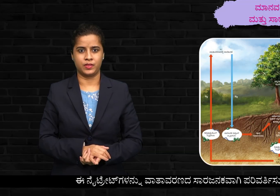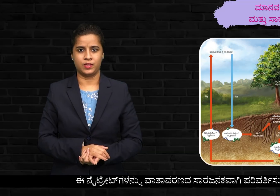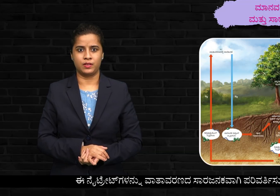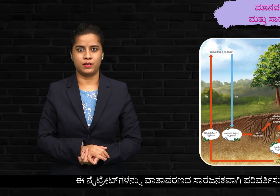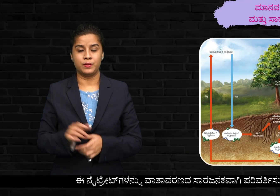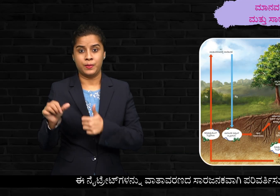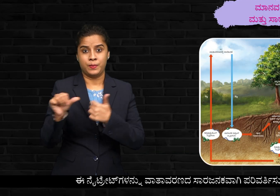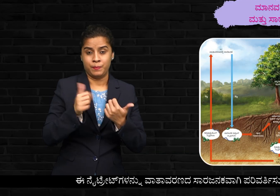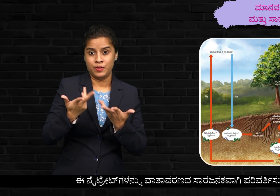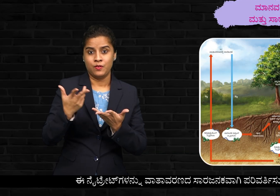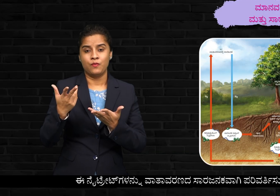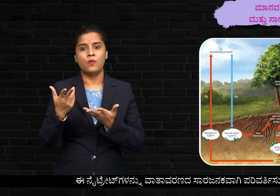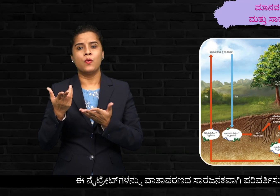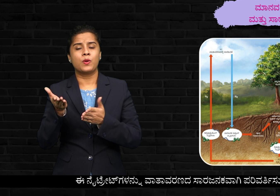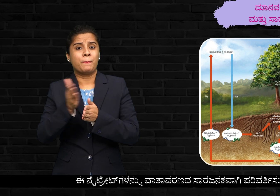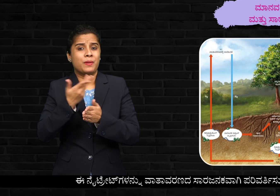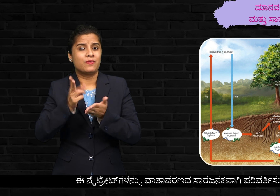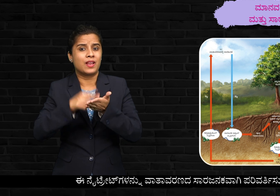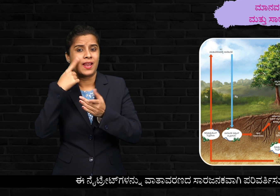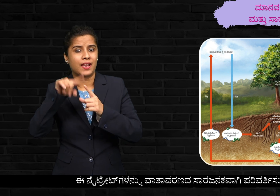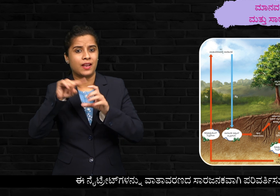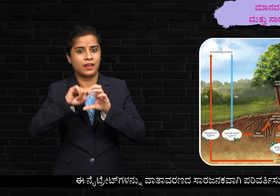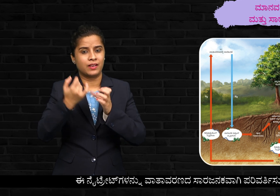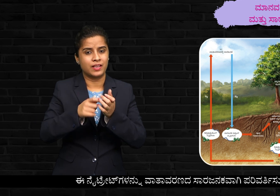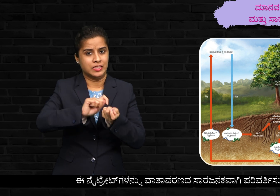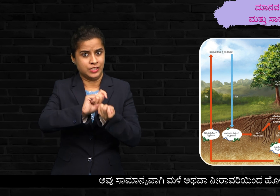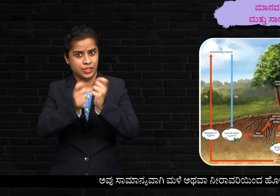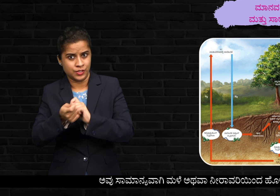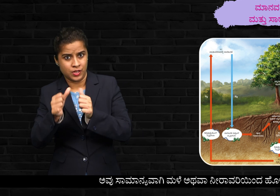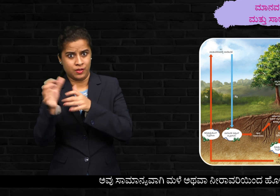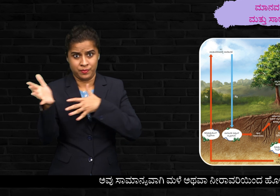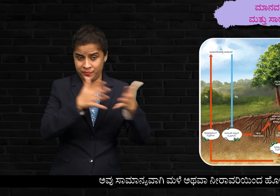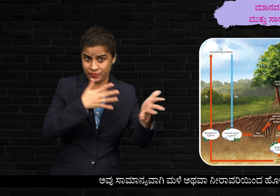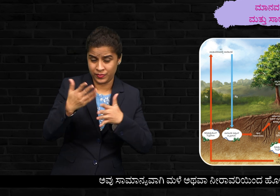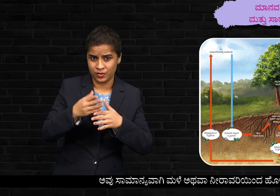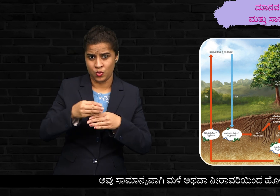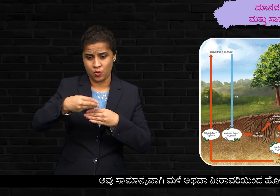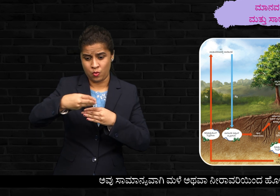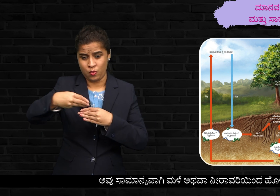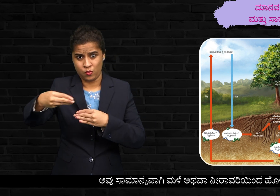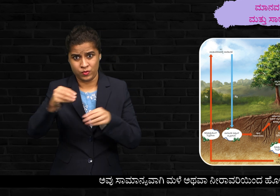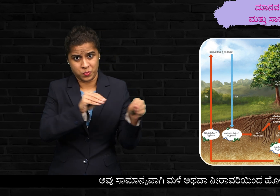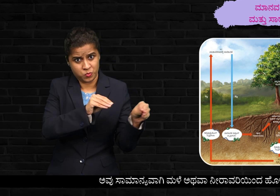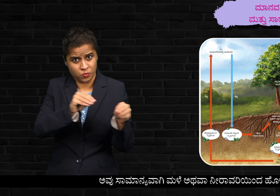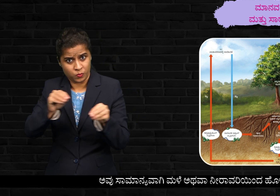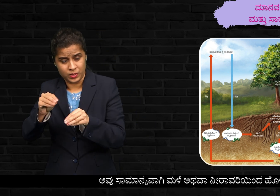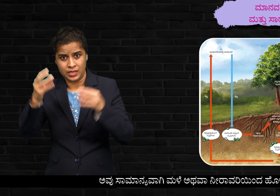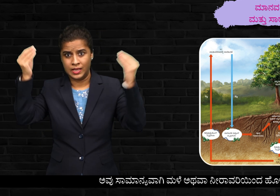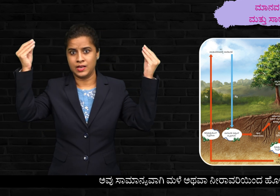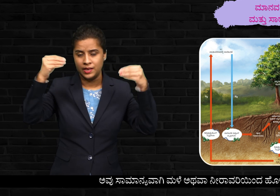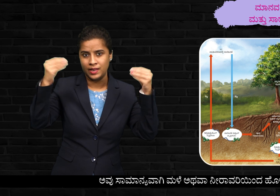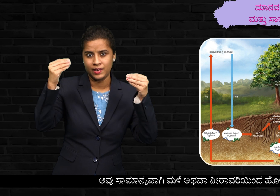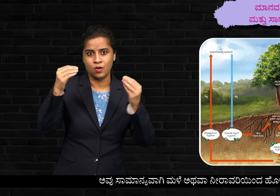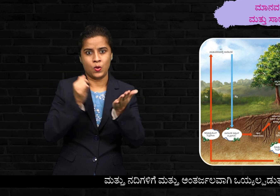ಈ ನೈಟ್ರೇಟ್ಗಳನ್ನು ವಾತಾವರಣದ ಸಾರಜನಕವಾಗಿ ಪರಿವರ್ತಿಸುವ ಮೊದಲು ಅವು ಸಾಮಾನ್ಯವಾಗಿ ಮಳೆ ಅಥವಾ